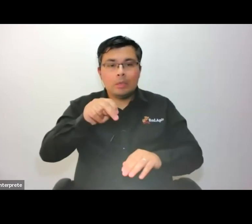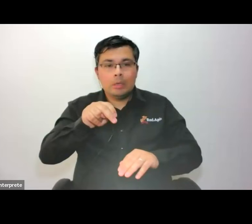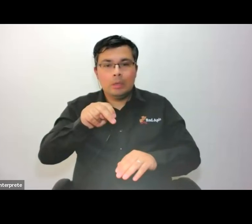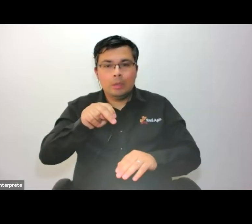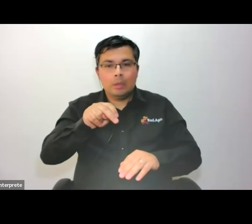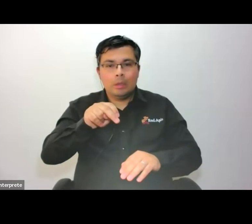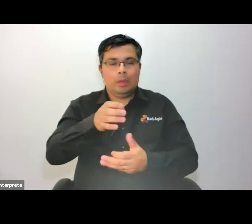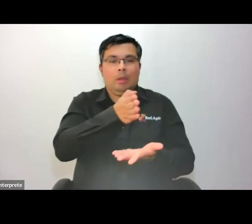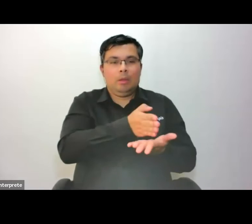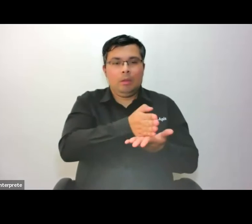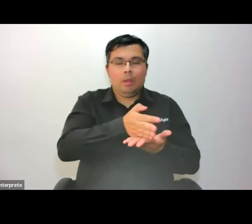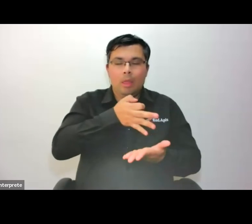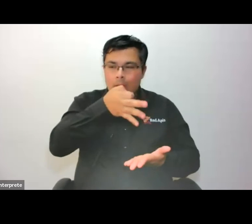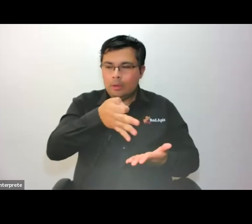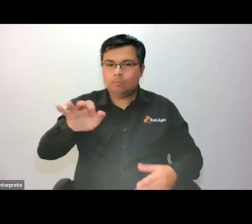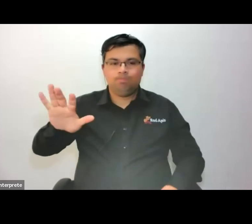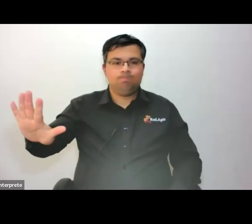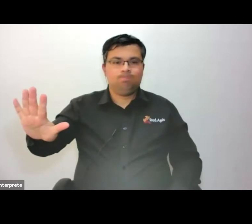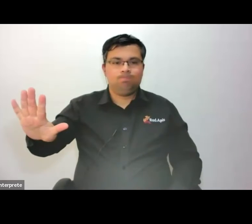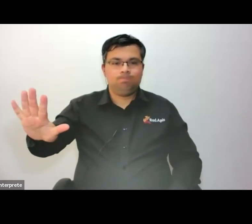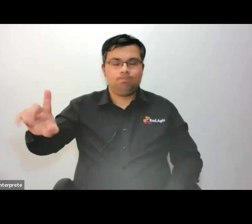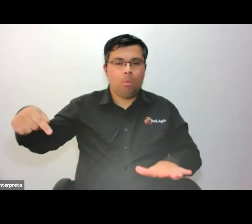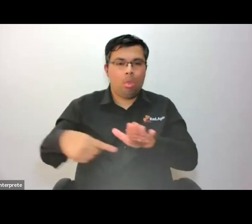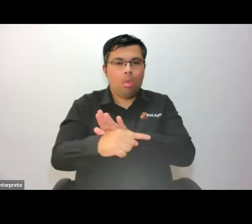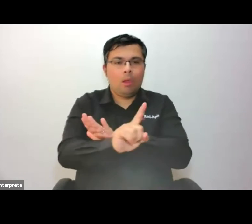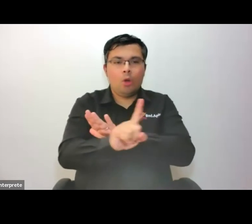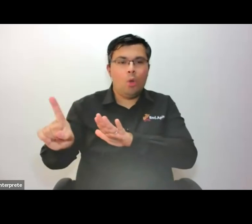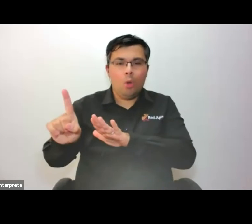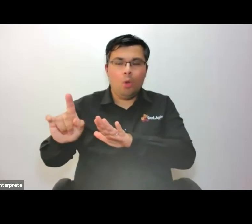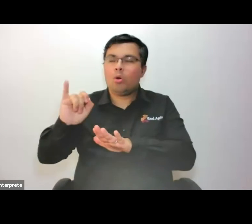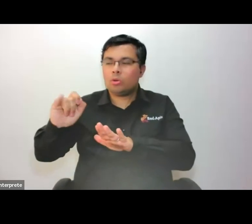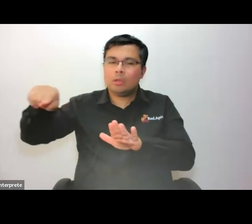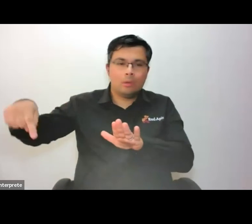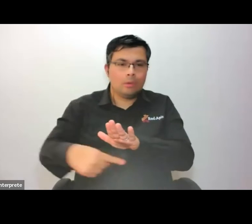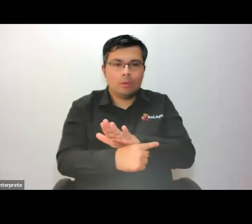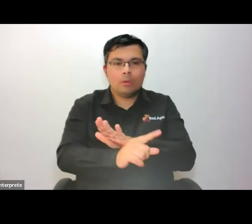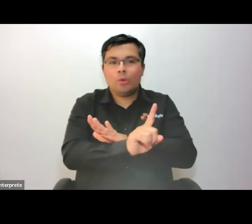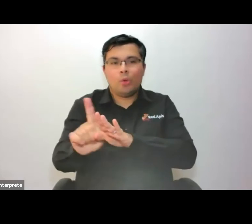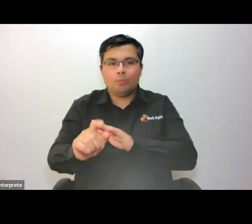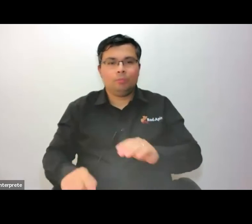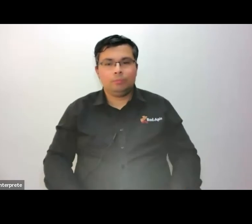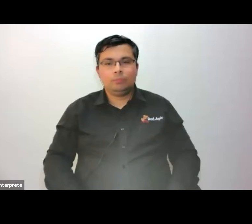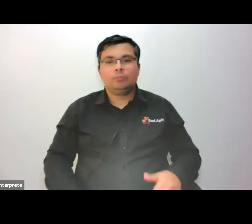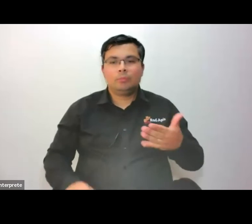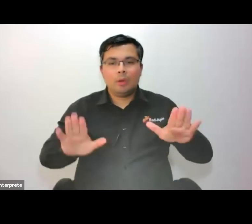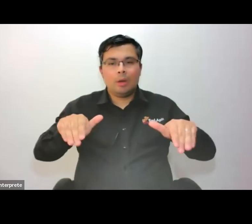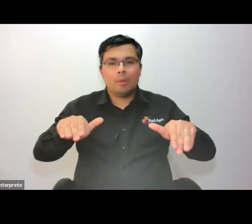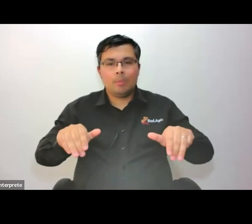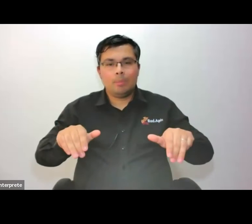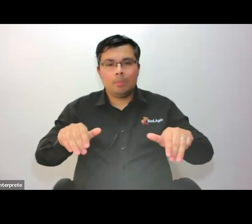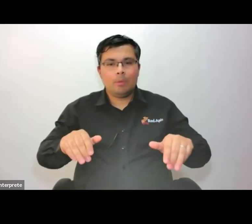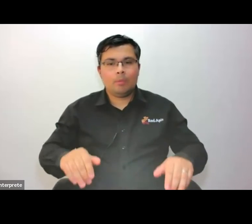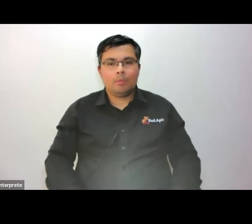entra, por lo tanto se disminuyen también esas barreras. De hecho, en el propio sistema de admisión escolar, los apoderados